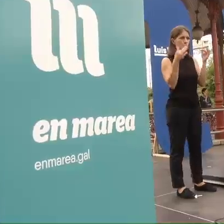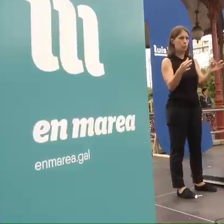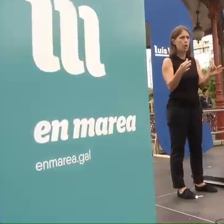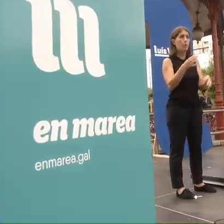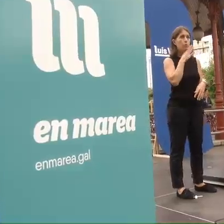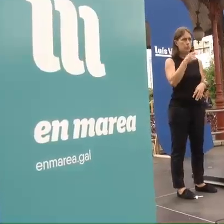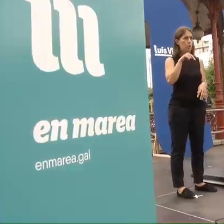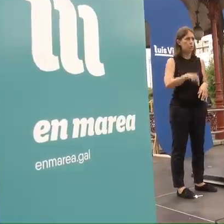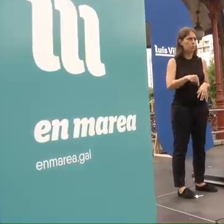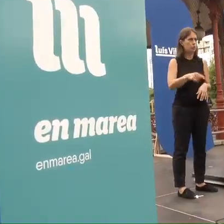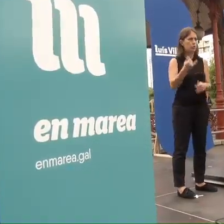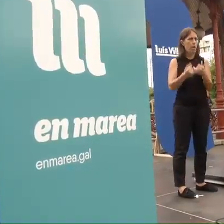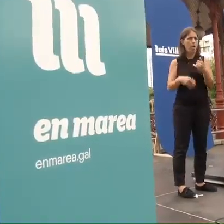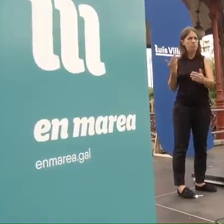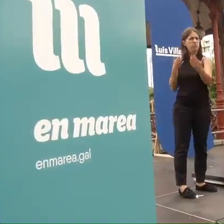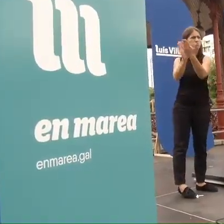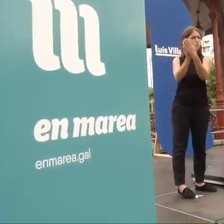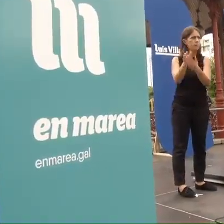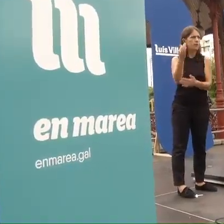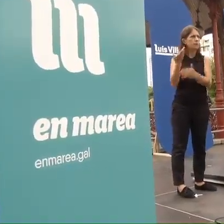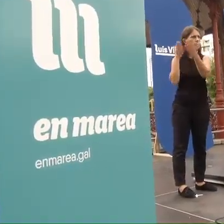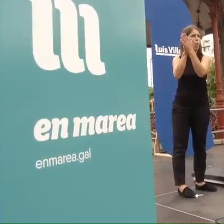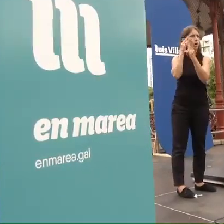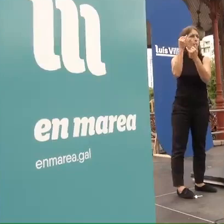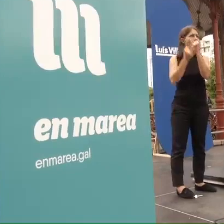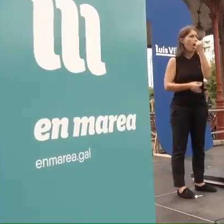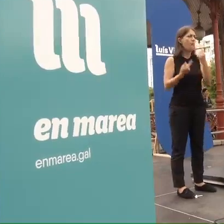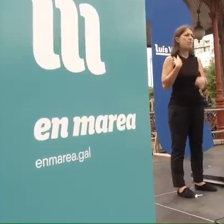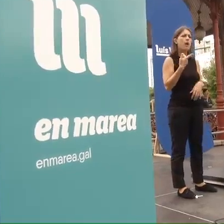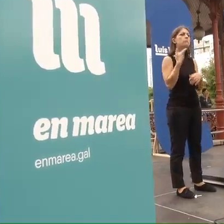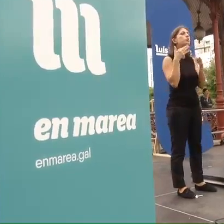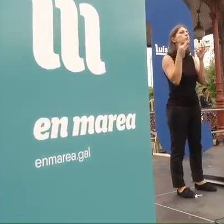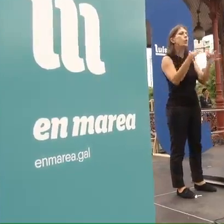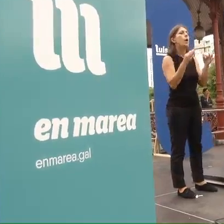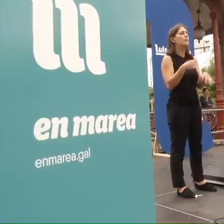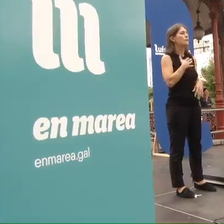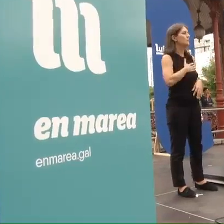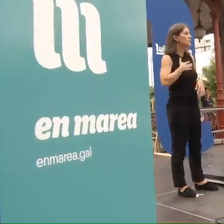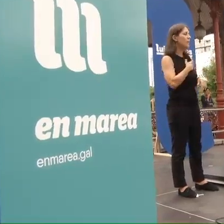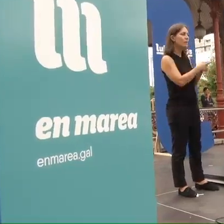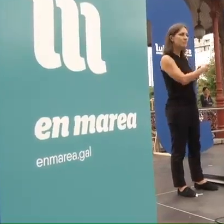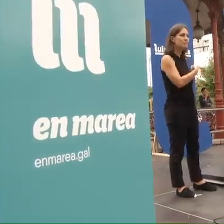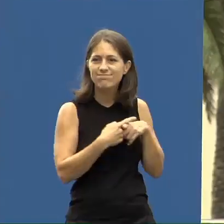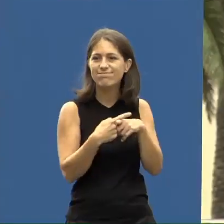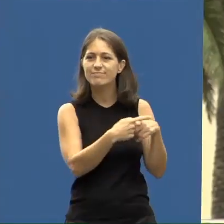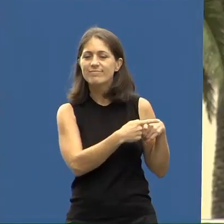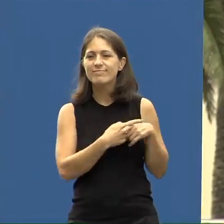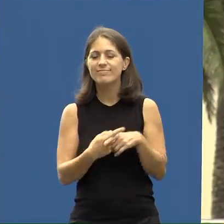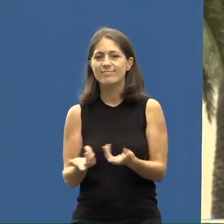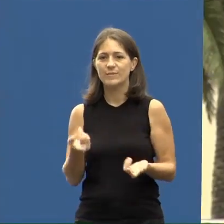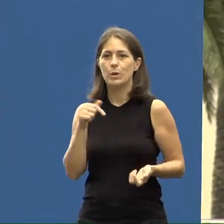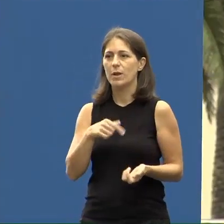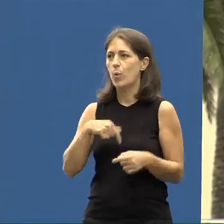aquí estamos nós plantándolles cara para que non podan facelo nunca. É un placer compartir hoxe praza,